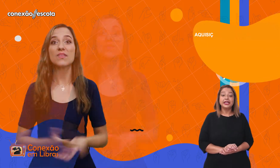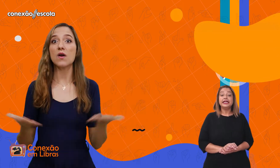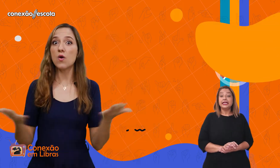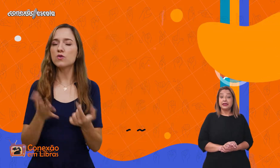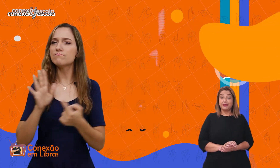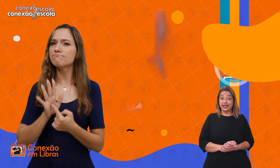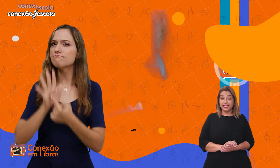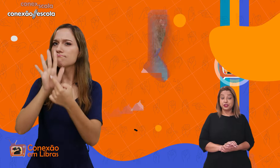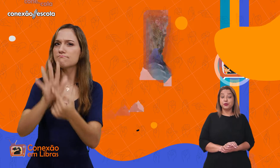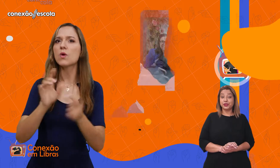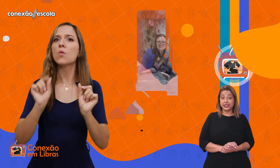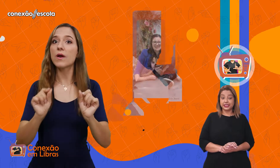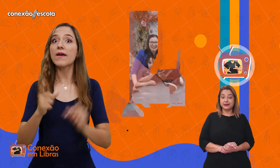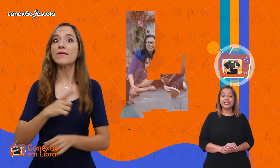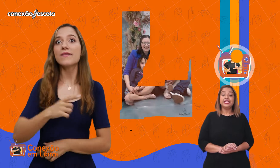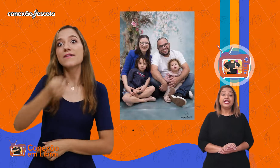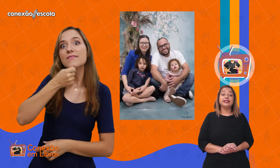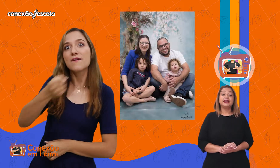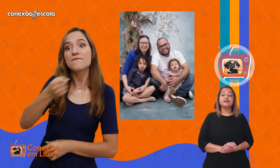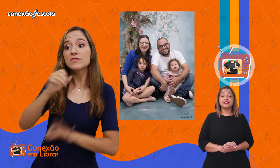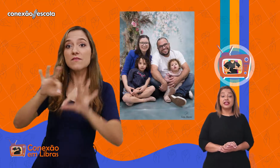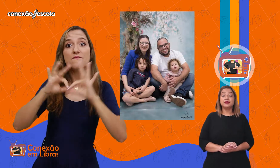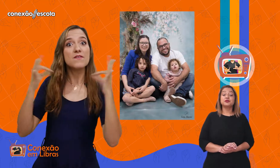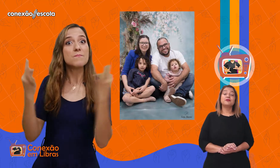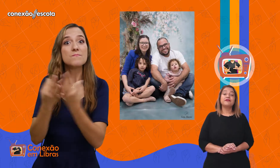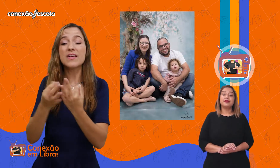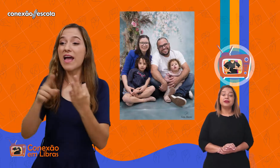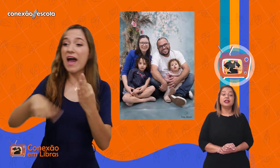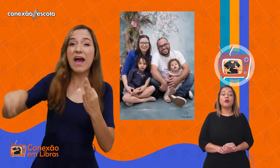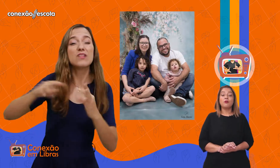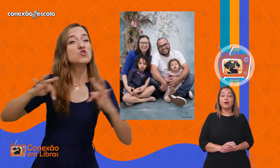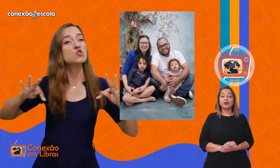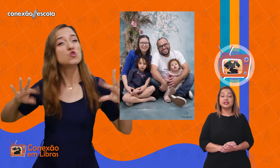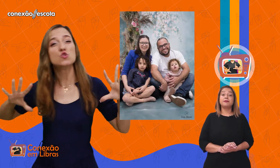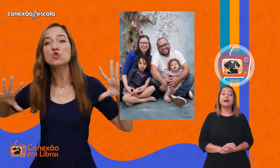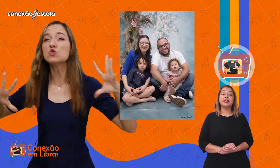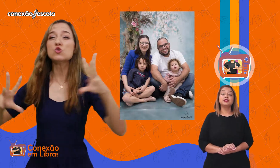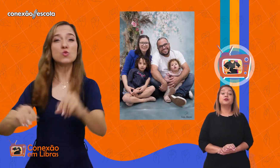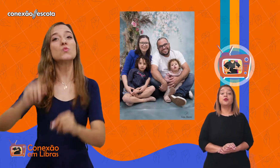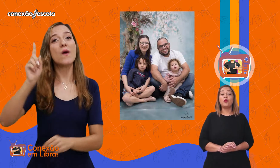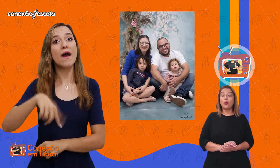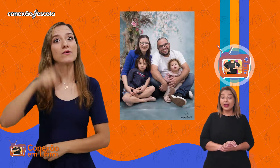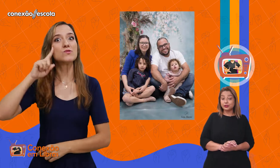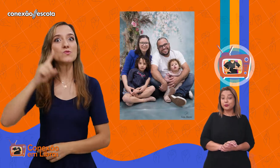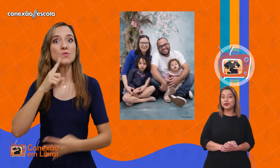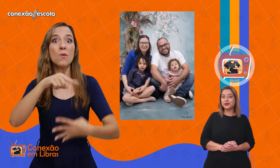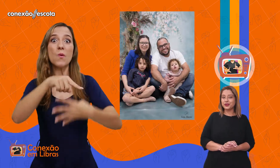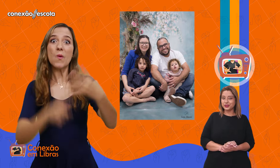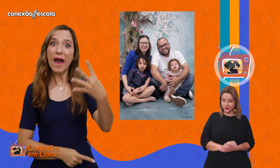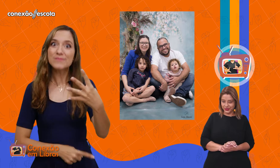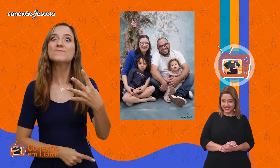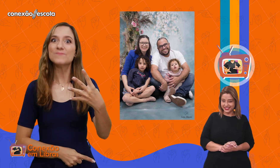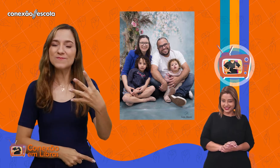Para este programa, entrevistamos uma família composta apenas por quatro pessoas surdas,